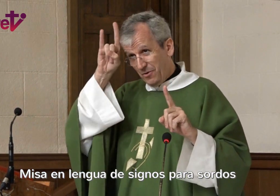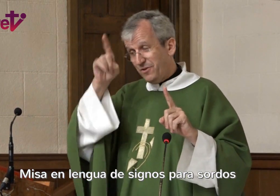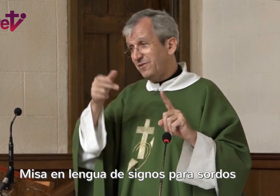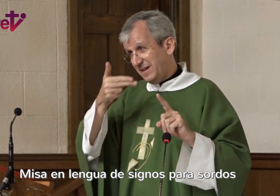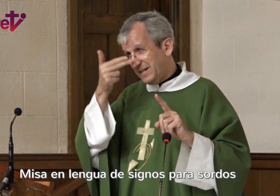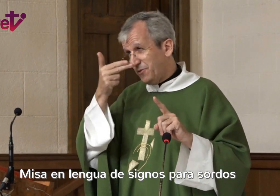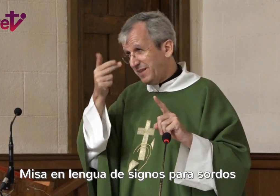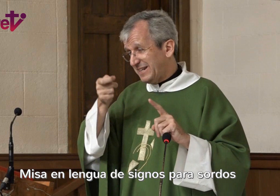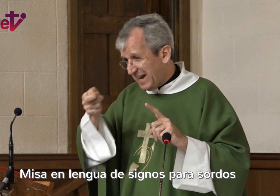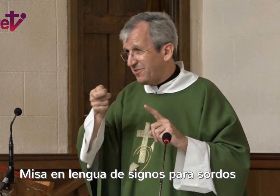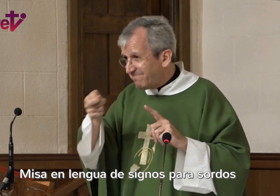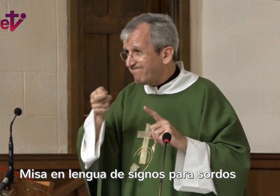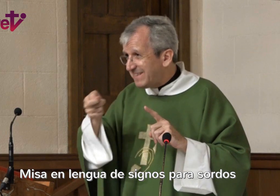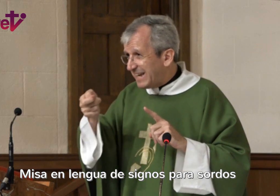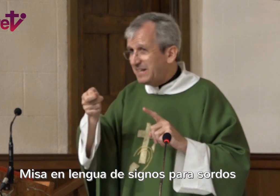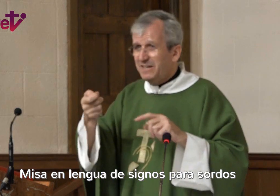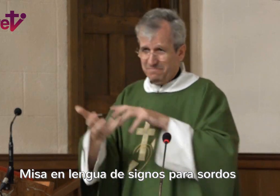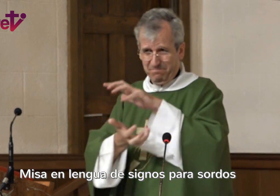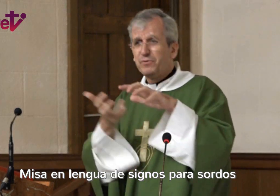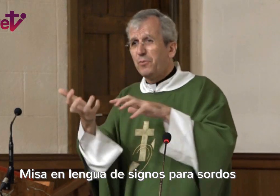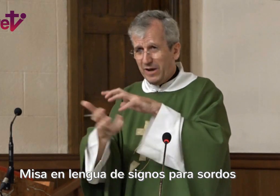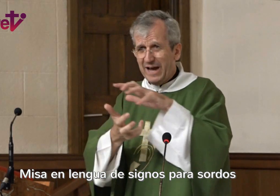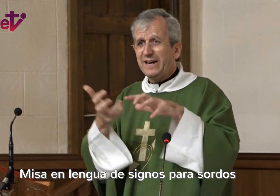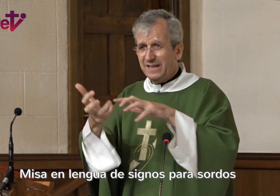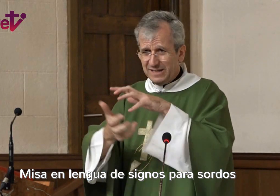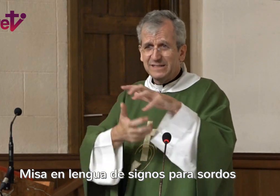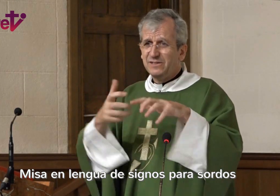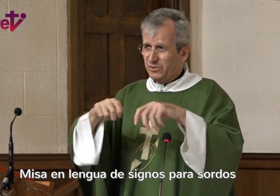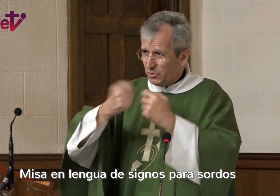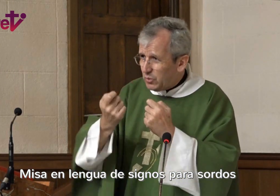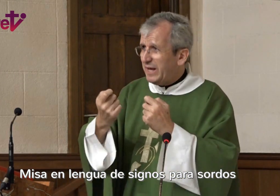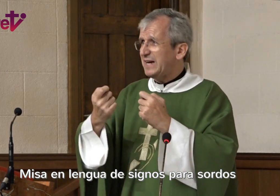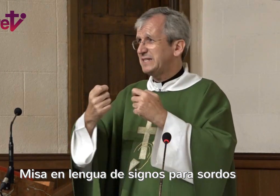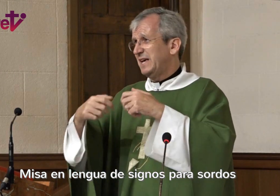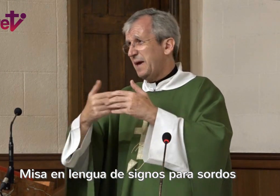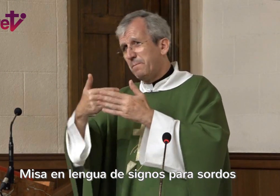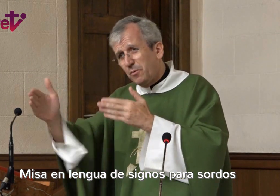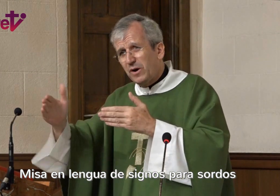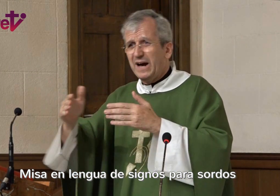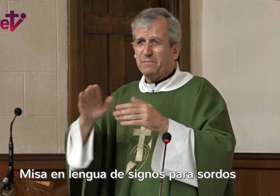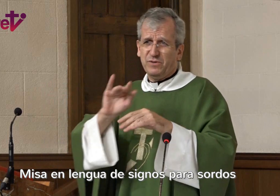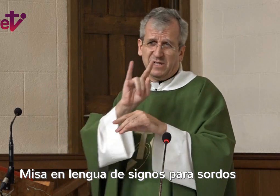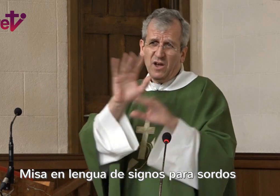el demonio está muy interesado en provocarle roturas en provocar pues